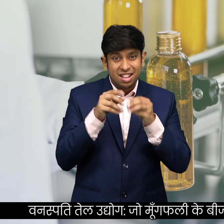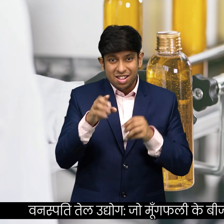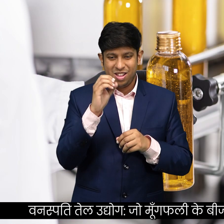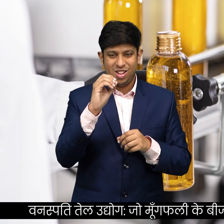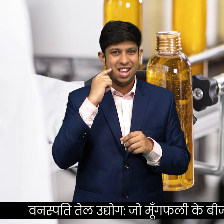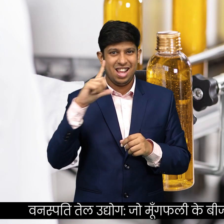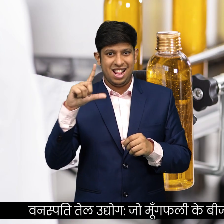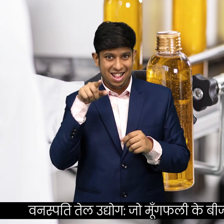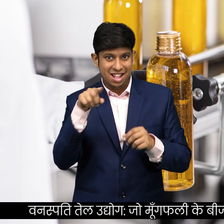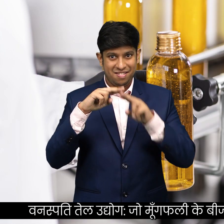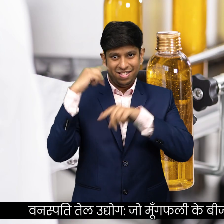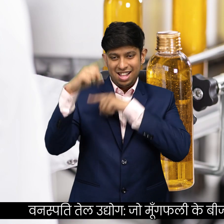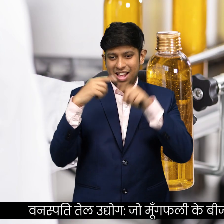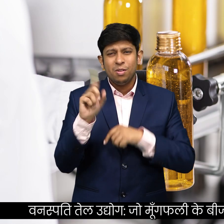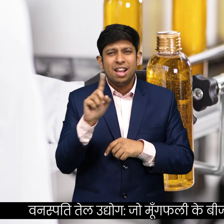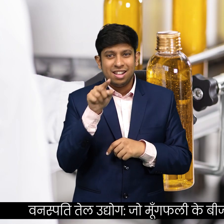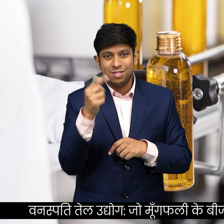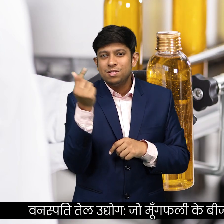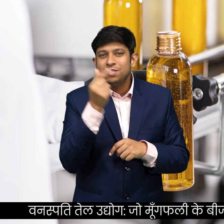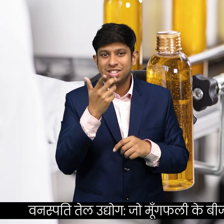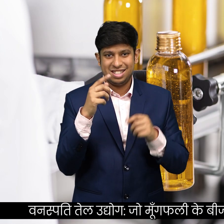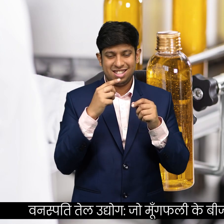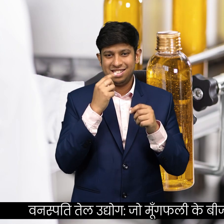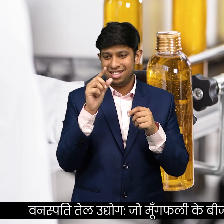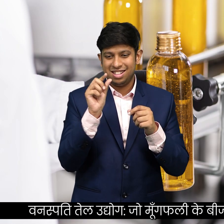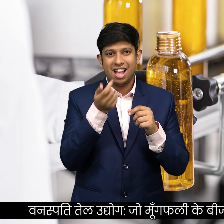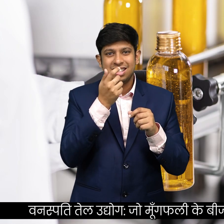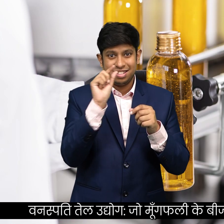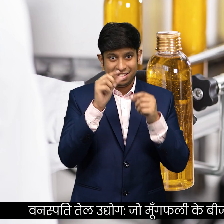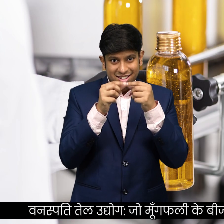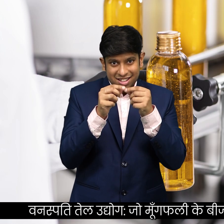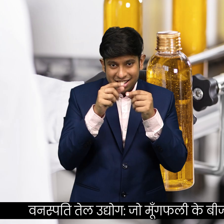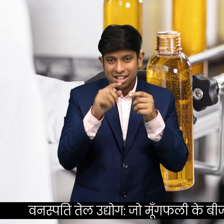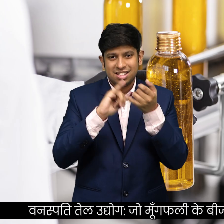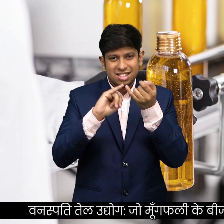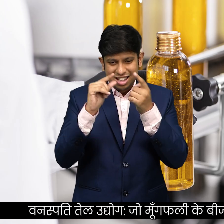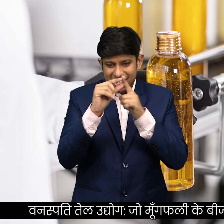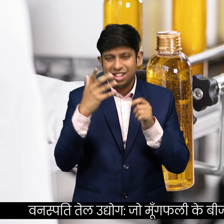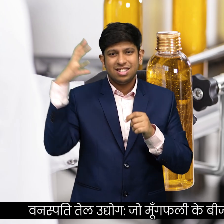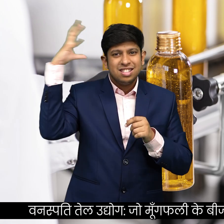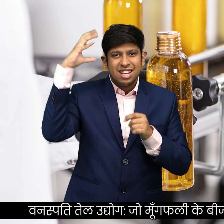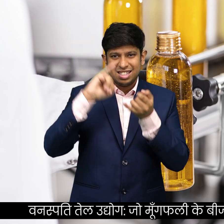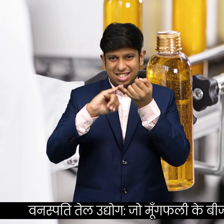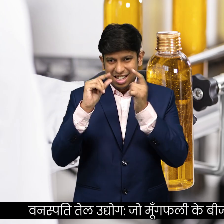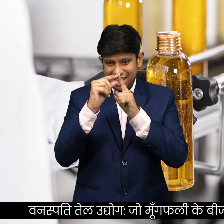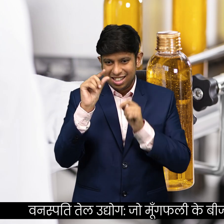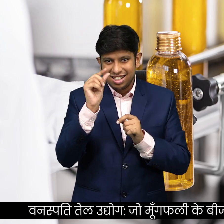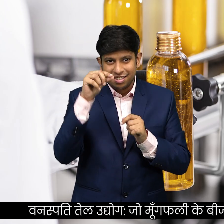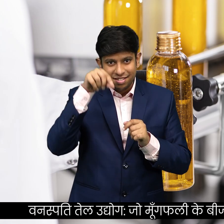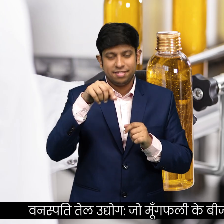वनस्पति तेल उद्योग, जो मूंगफली के बीज और सूरजमुखी के बीज का उपयोग करता है।